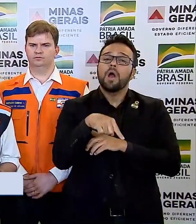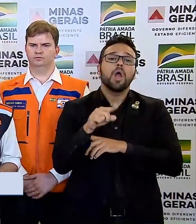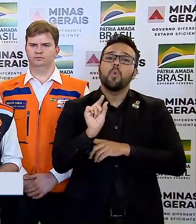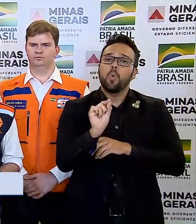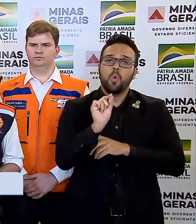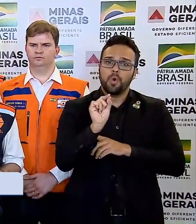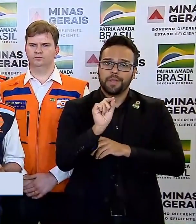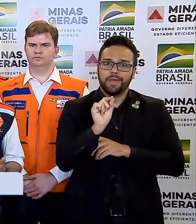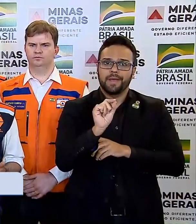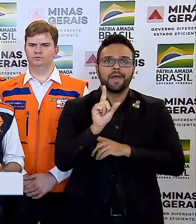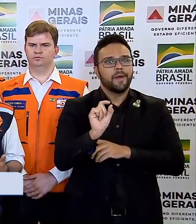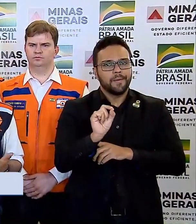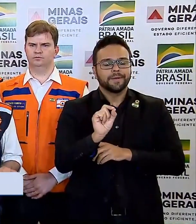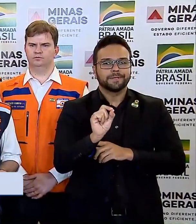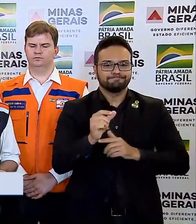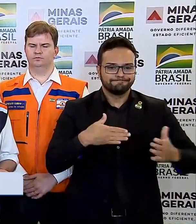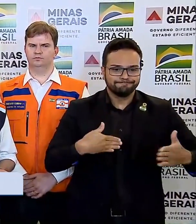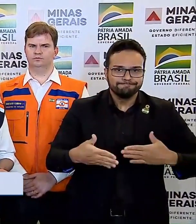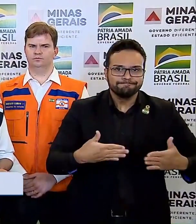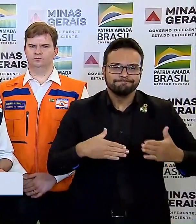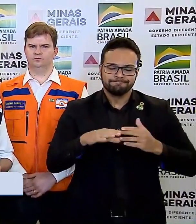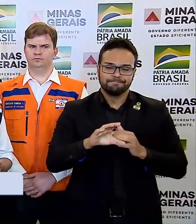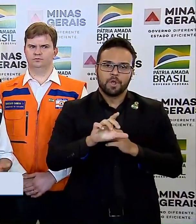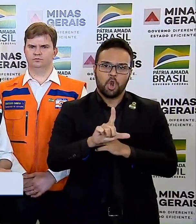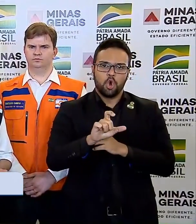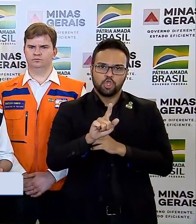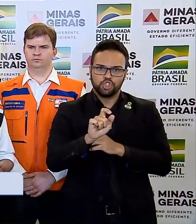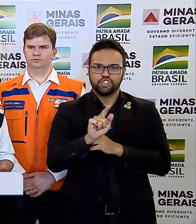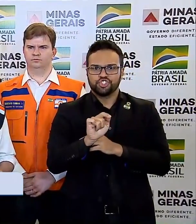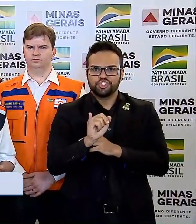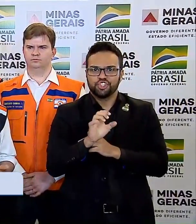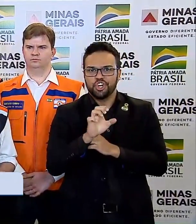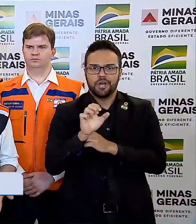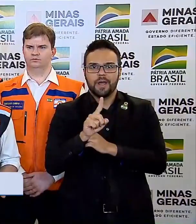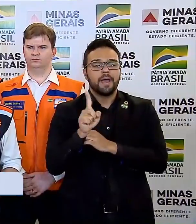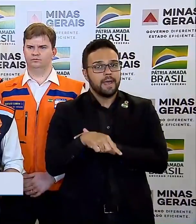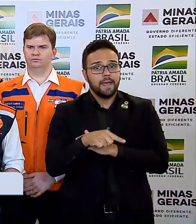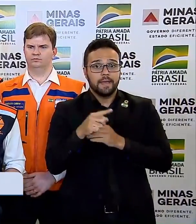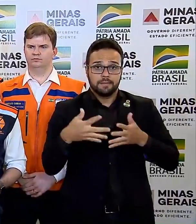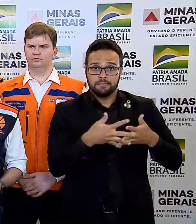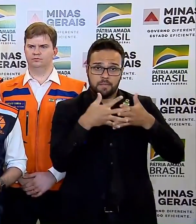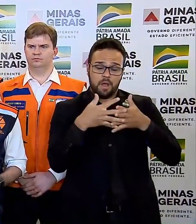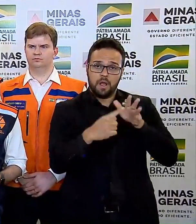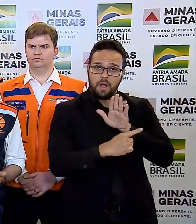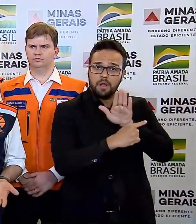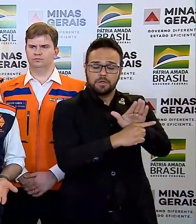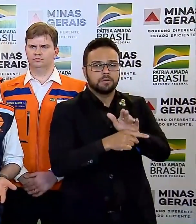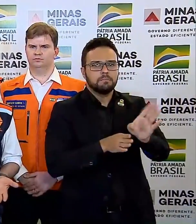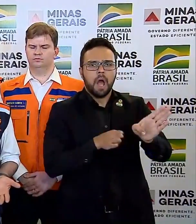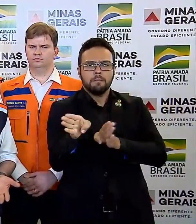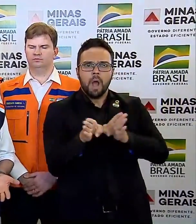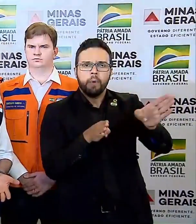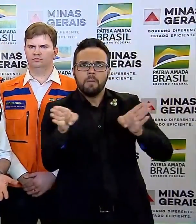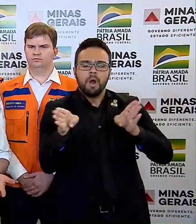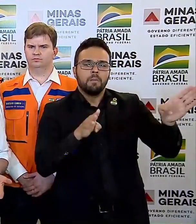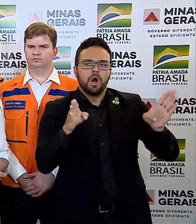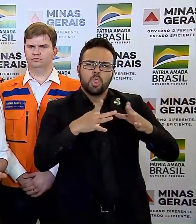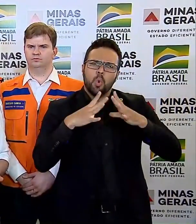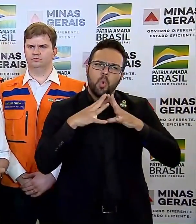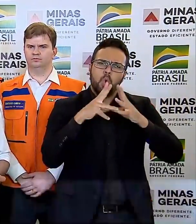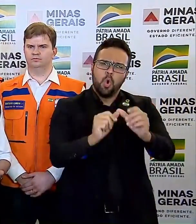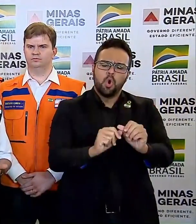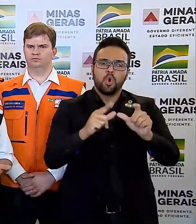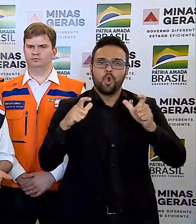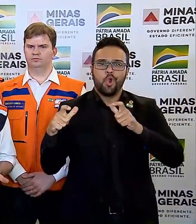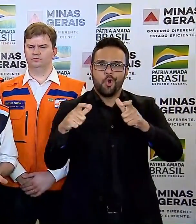a logística. Então, estamos conseguindo enviar aquilo que é necessário para todas as regiões do